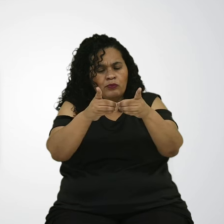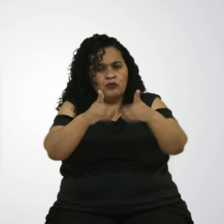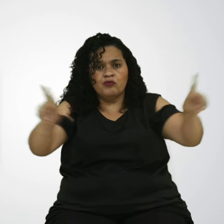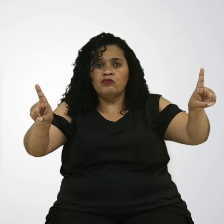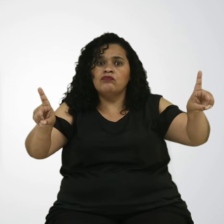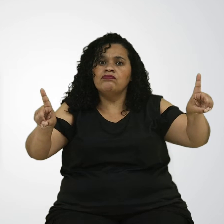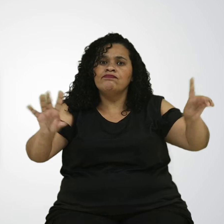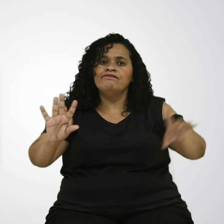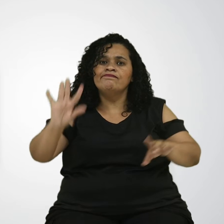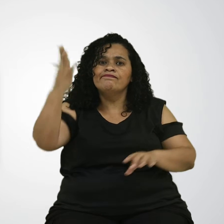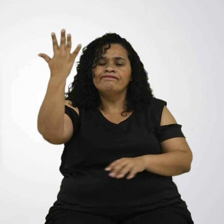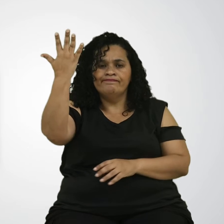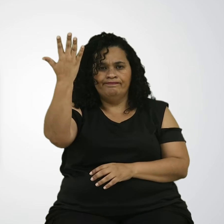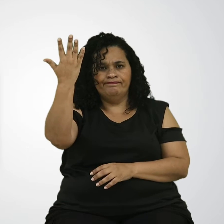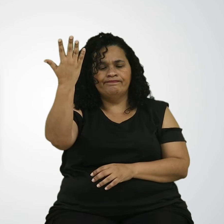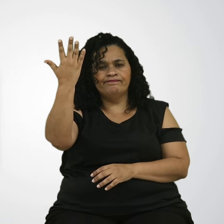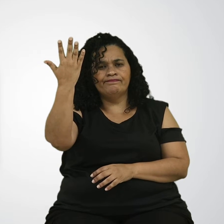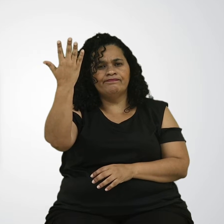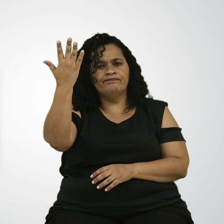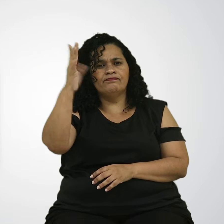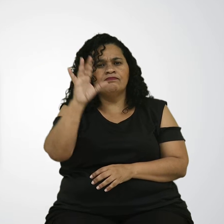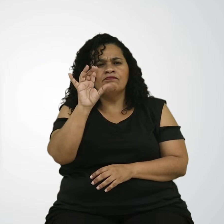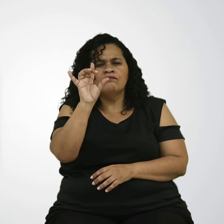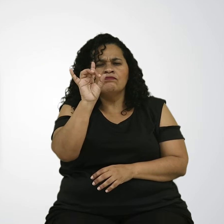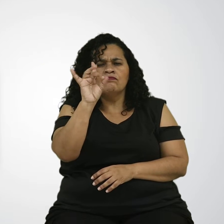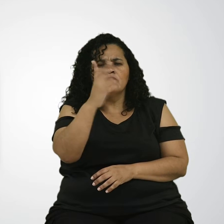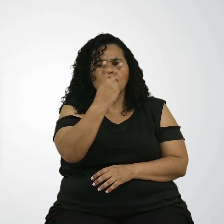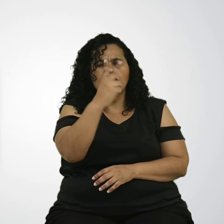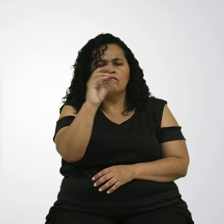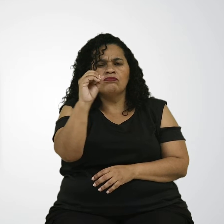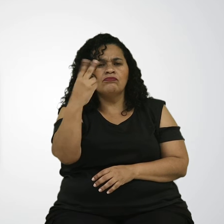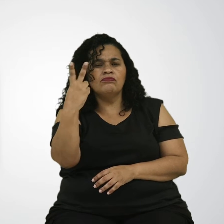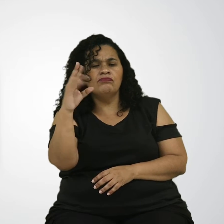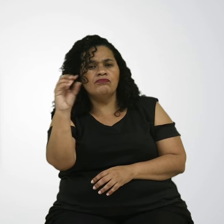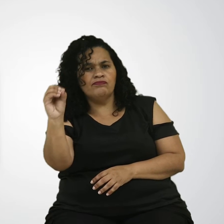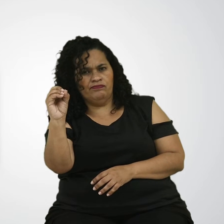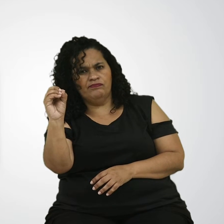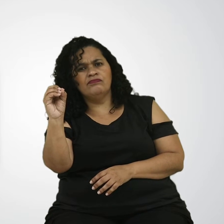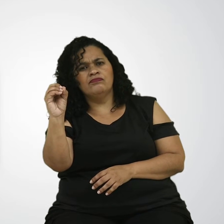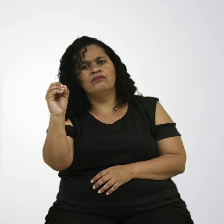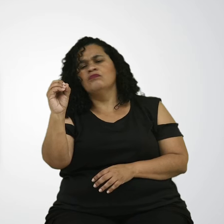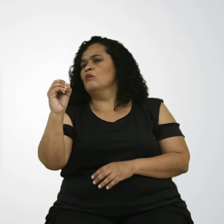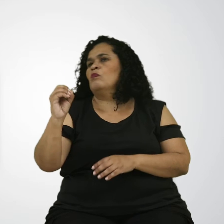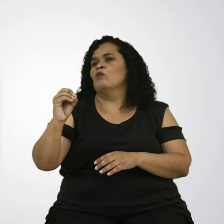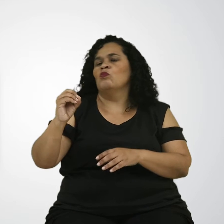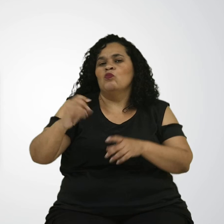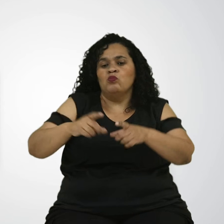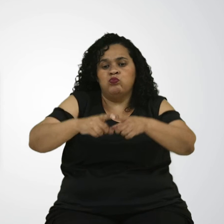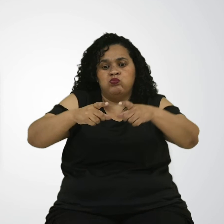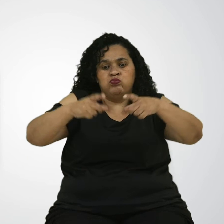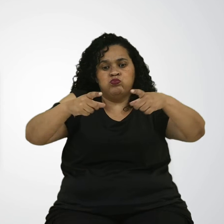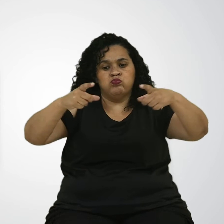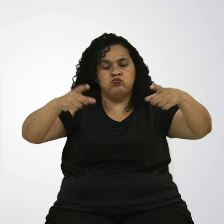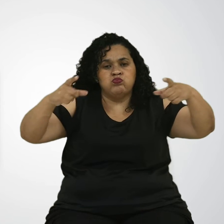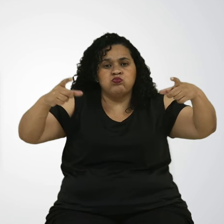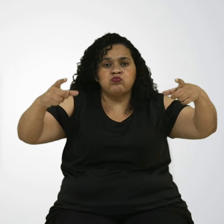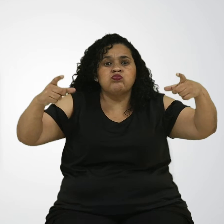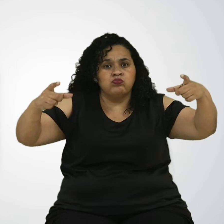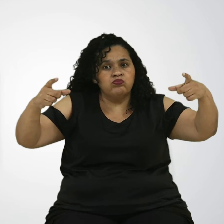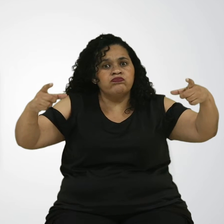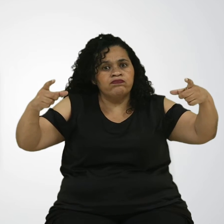história. Apenas em 2020, o número de divórcios ultrapassou